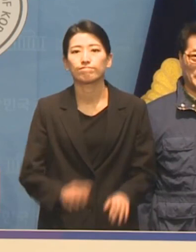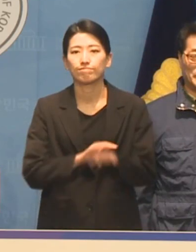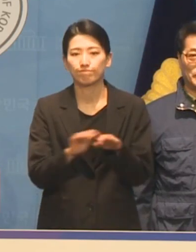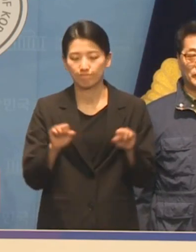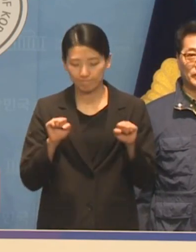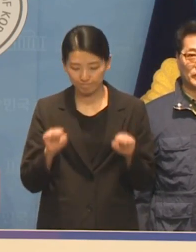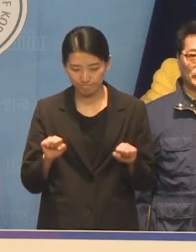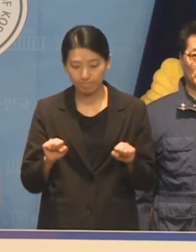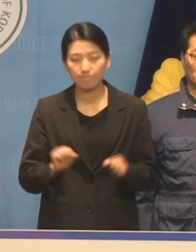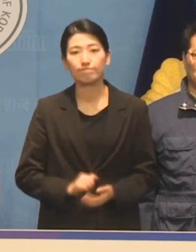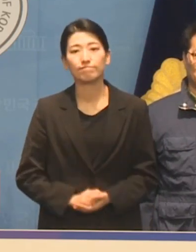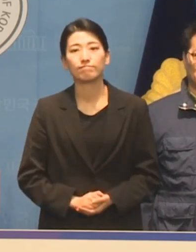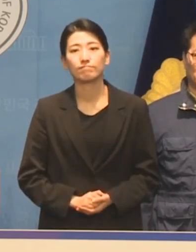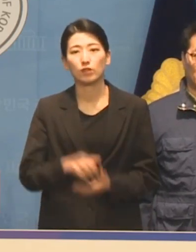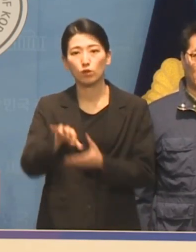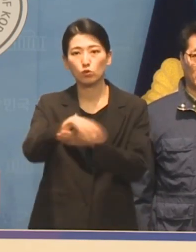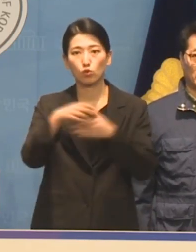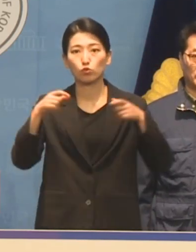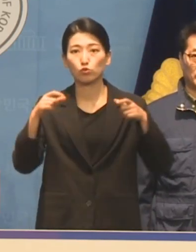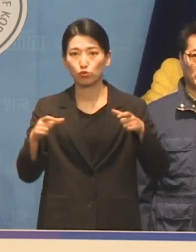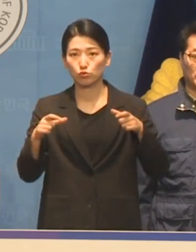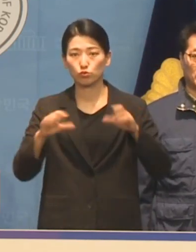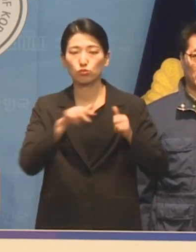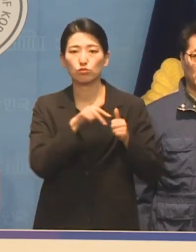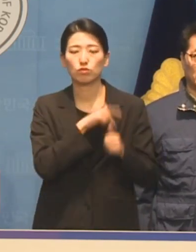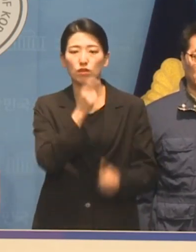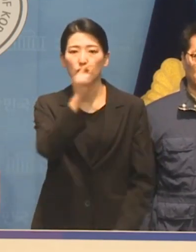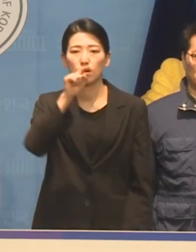안녕하십니까. 저는 종로구 국회의원 곽상원입니다.